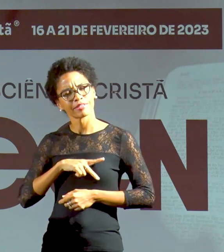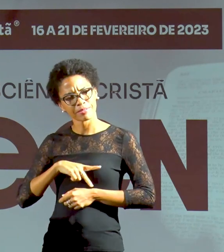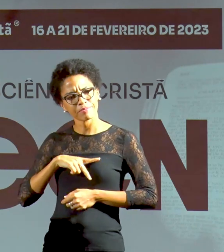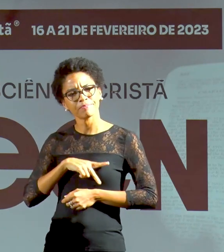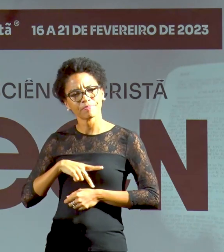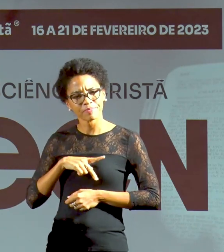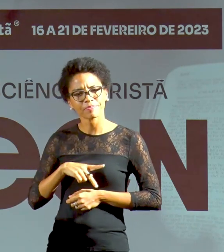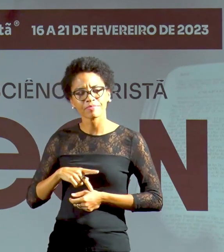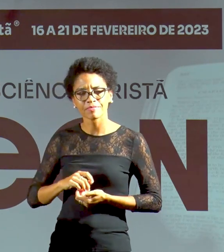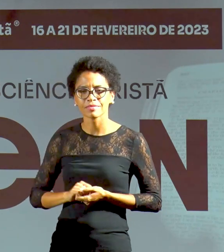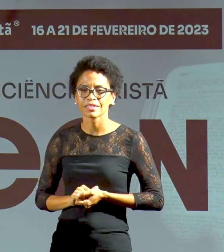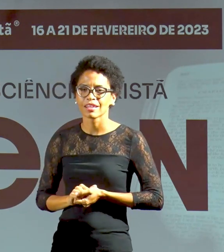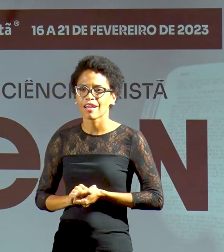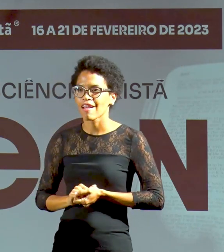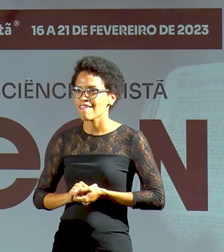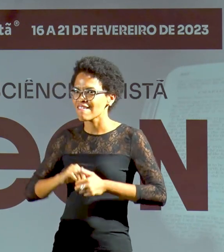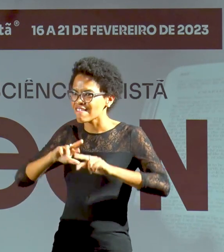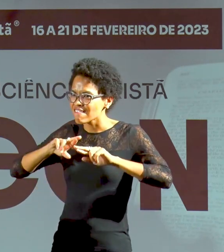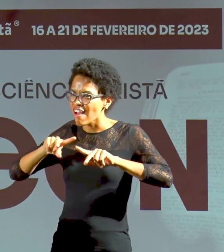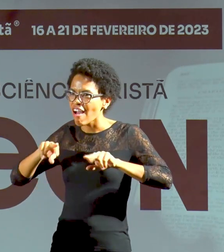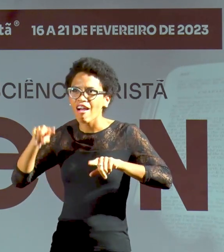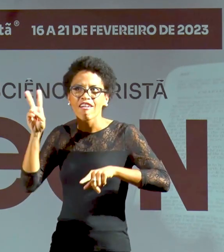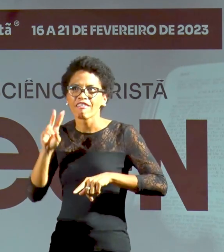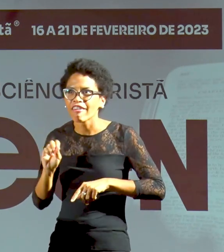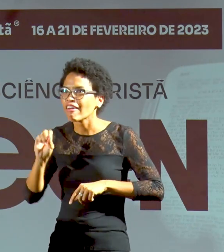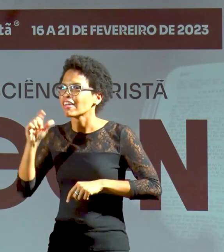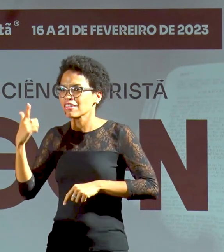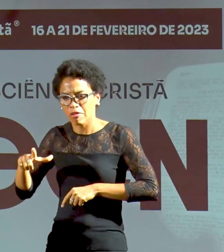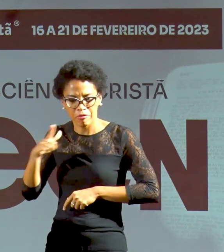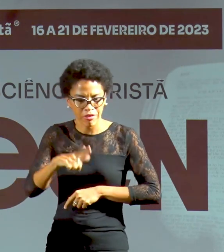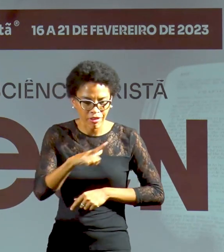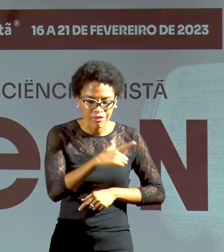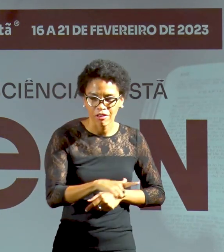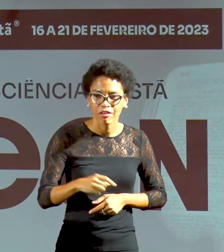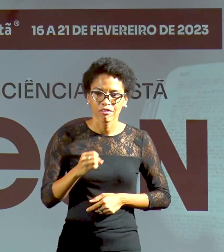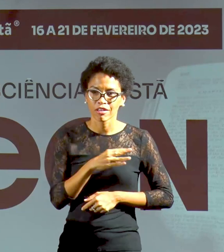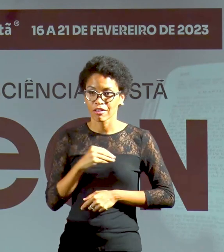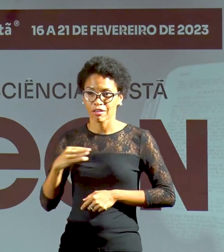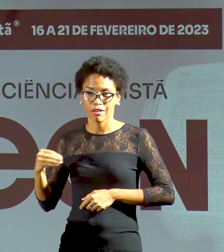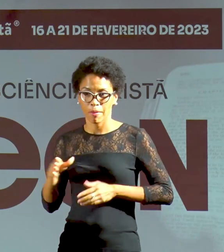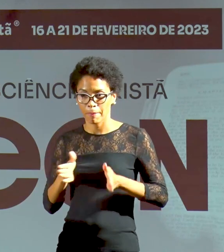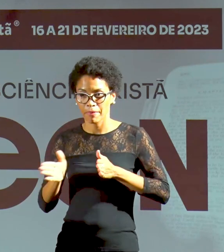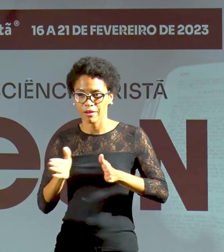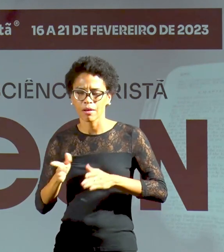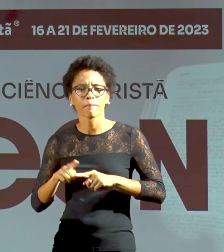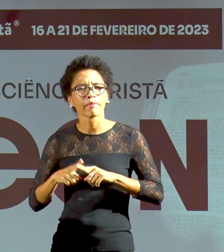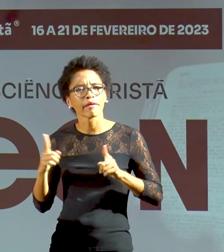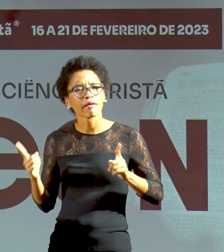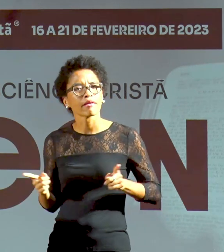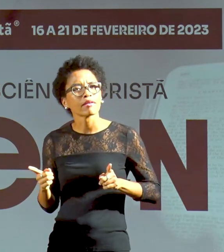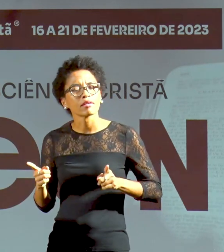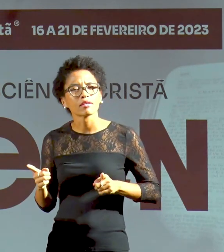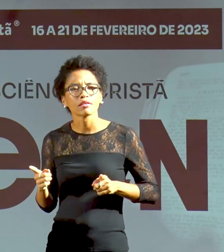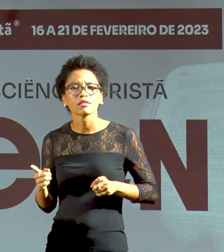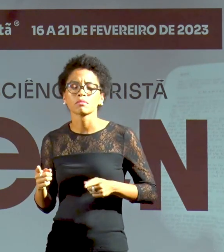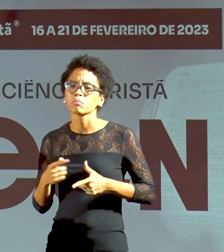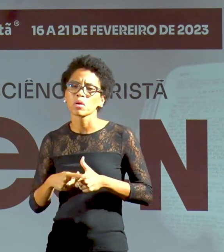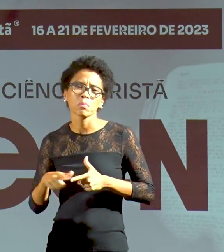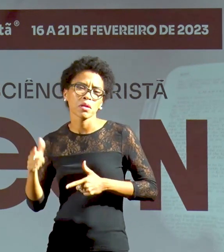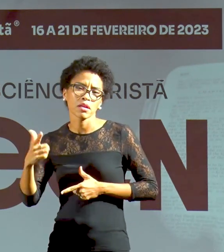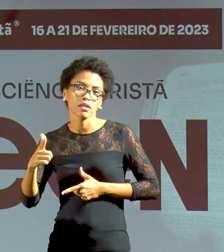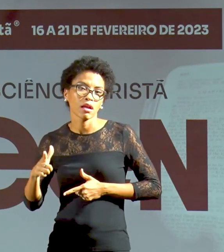várias vezes na sua adolescência e não há problema nisso a não ser é claro que a sua paixão